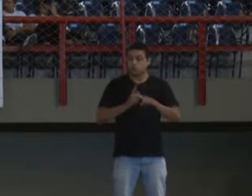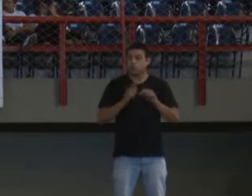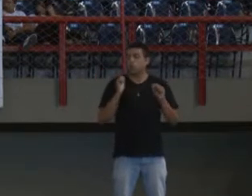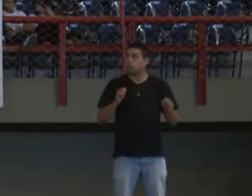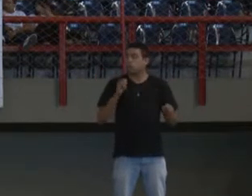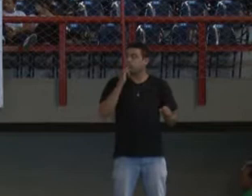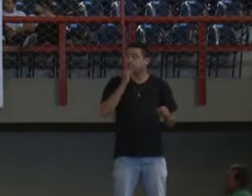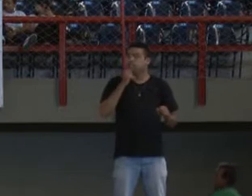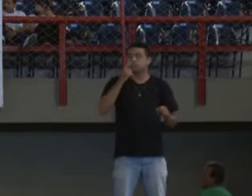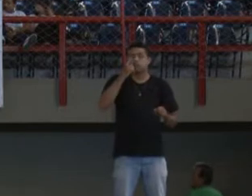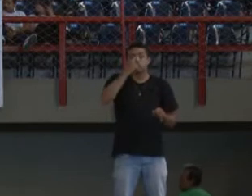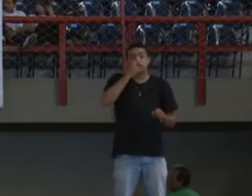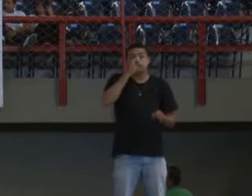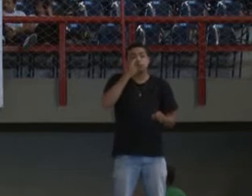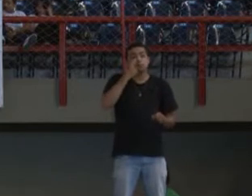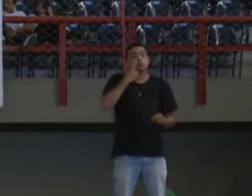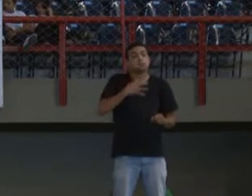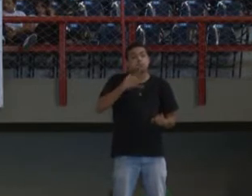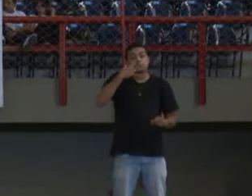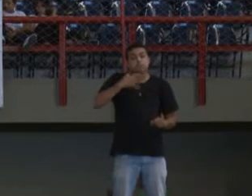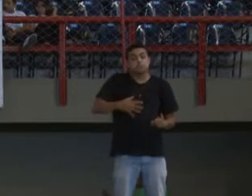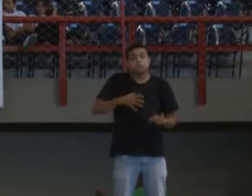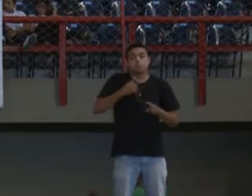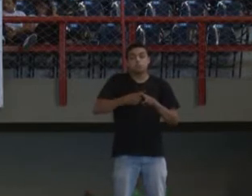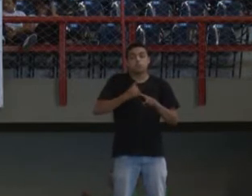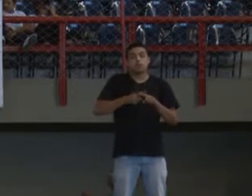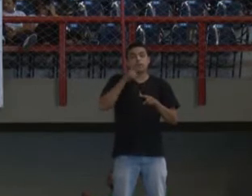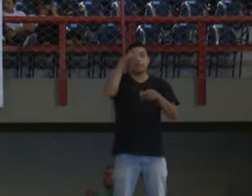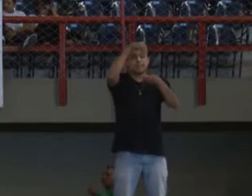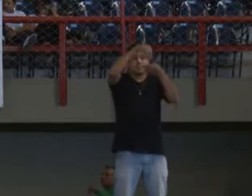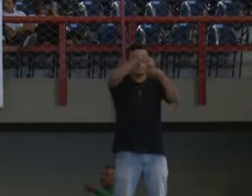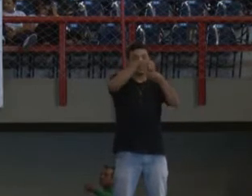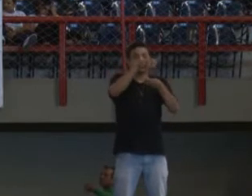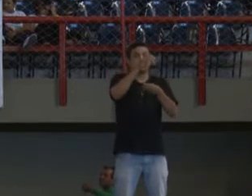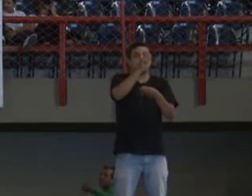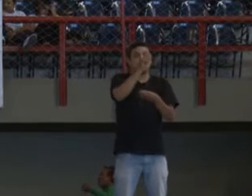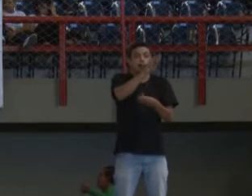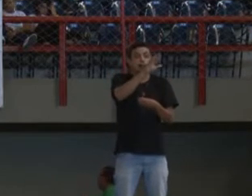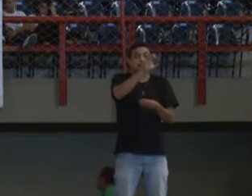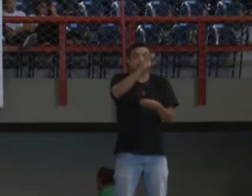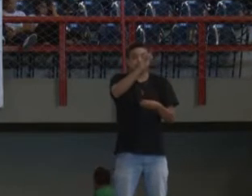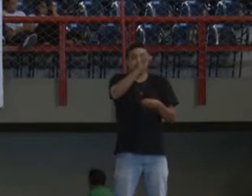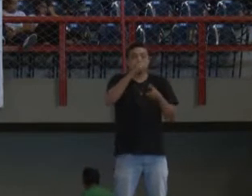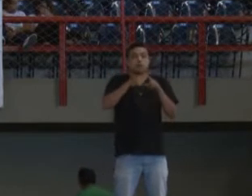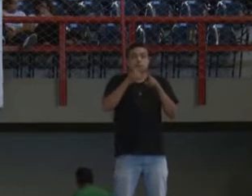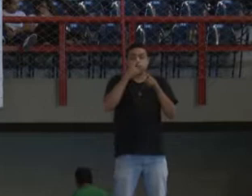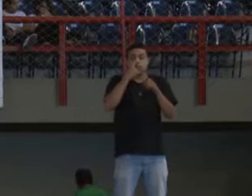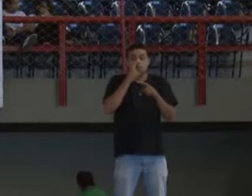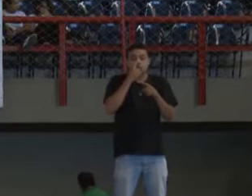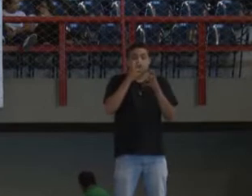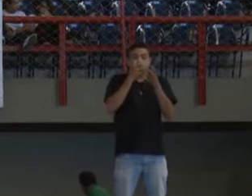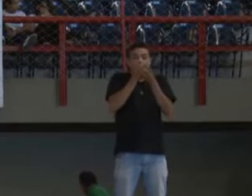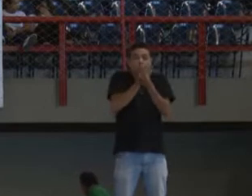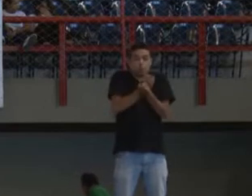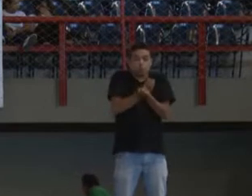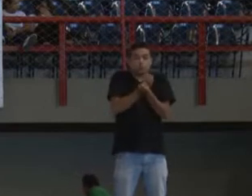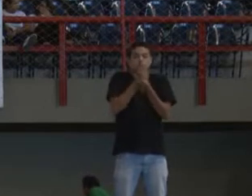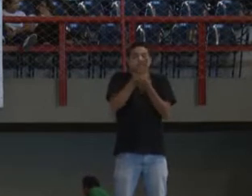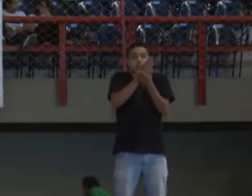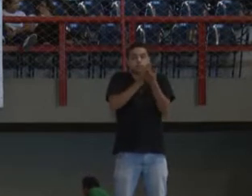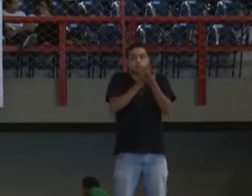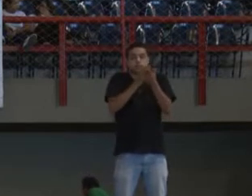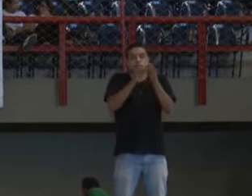vai sair com sangramento no nariz? Porque o ar é seco, a mucosa vai ser ressecada, racha e